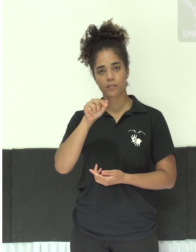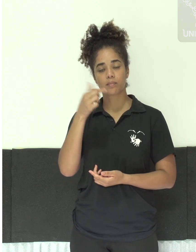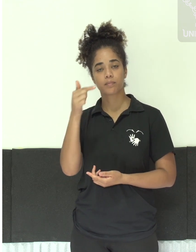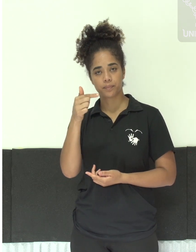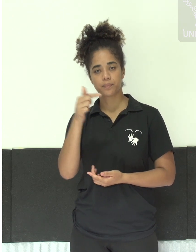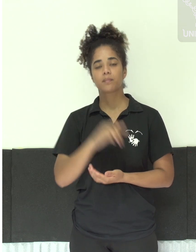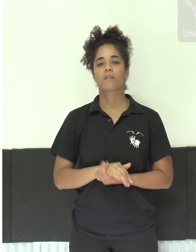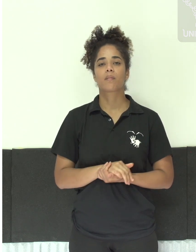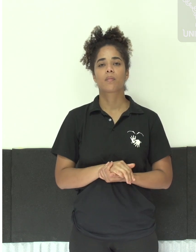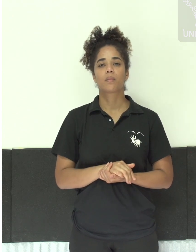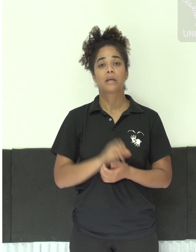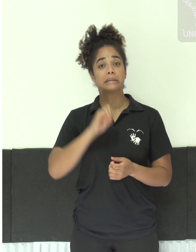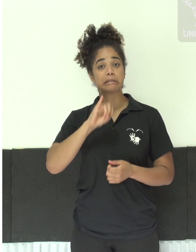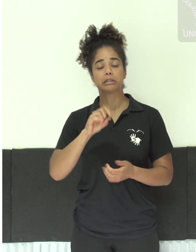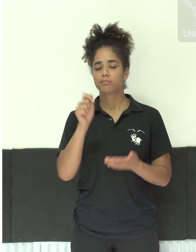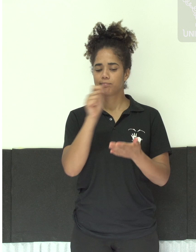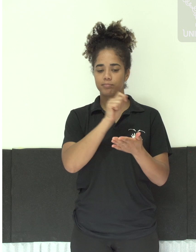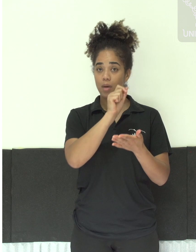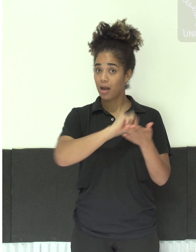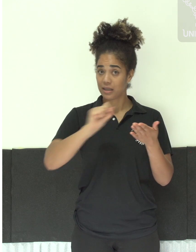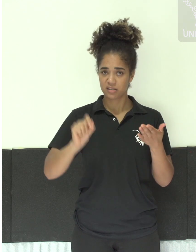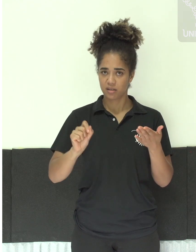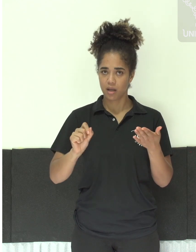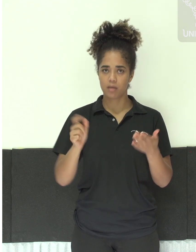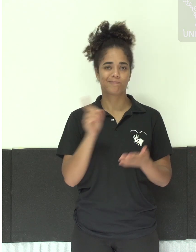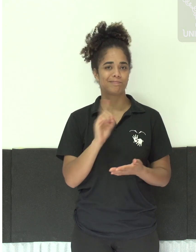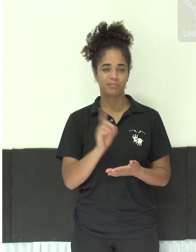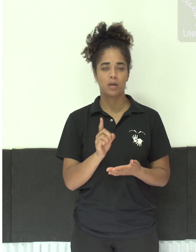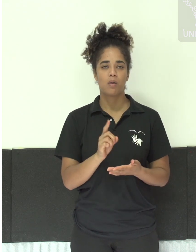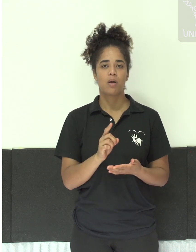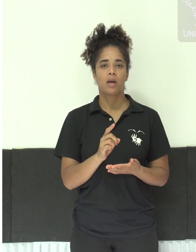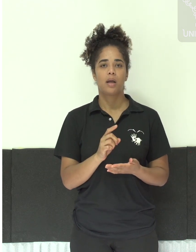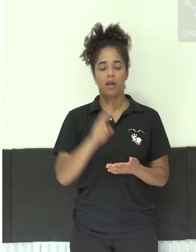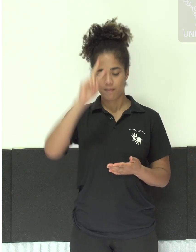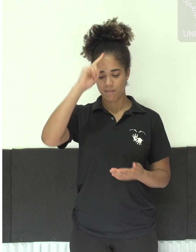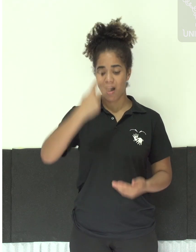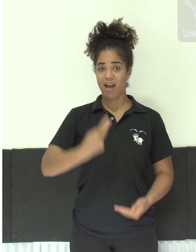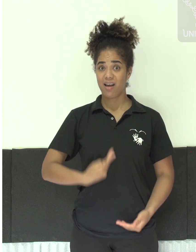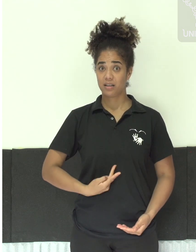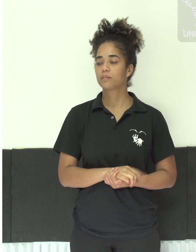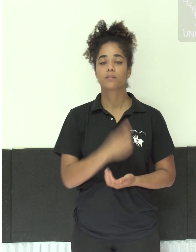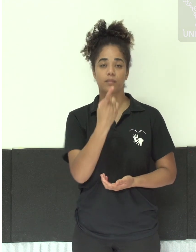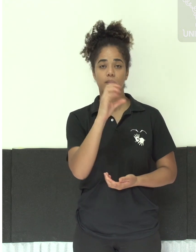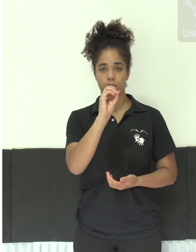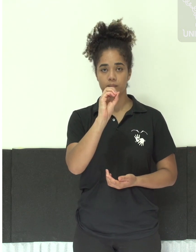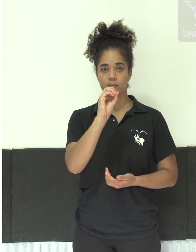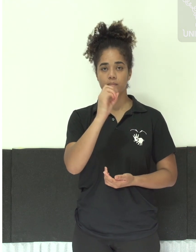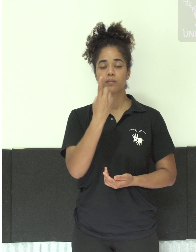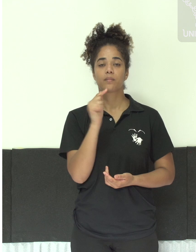10.2.7. Não assinar, quando for o caso, a autodeclaração étnico-racial.